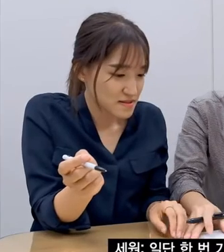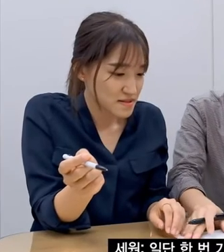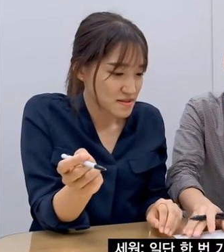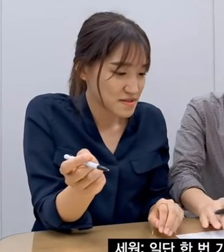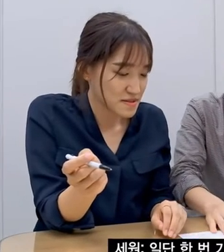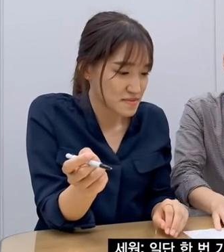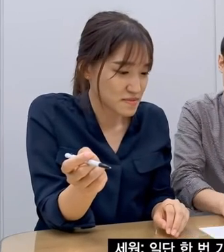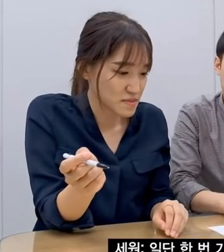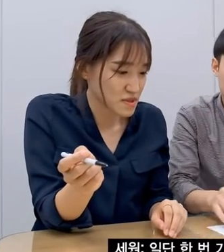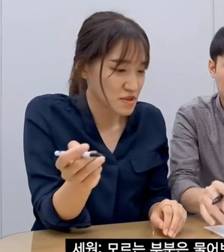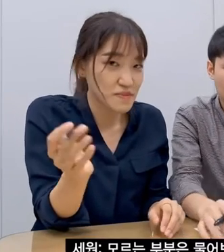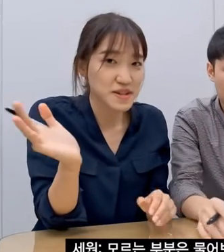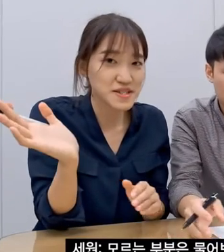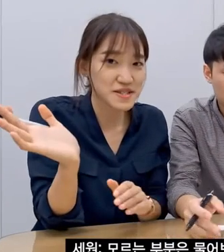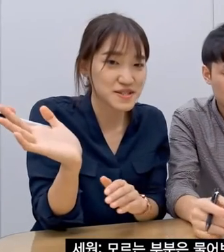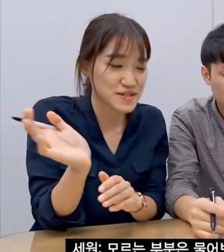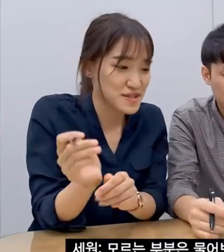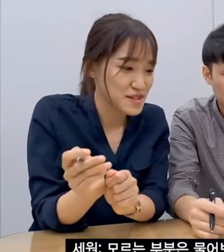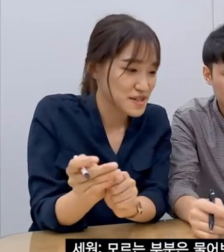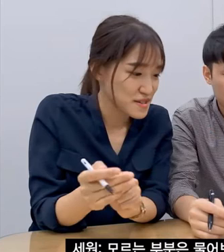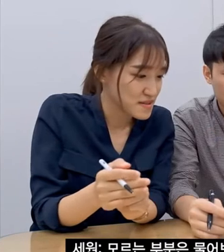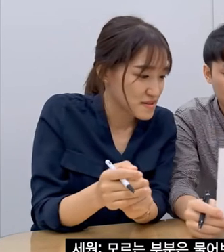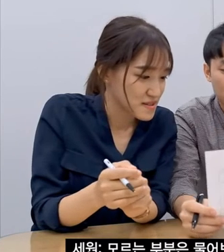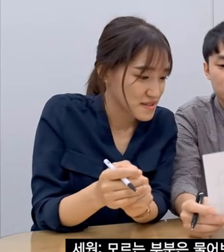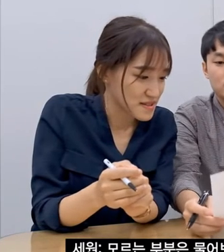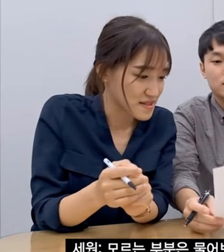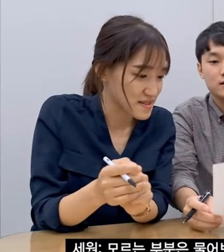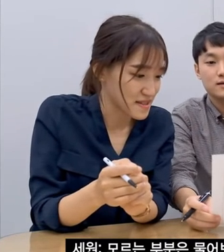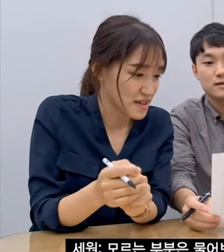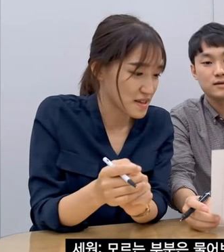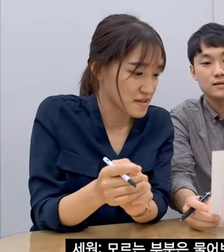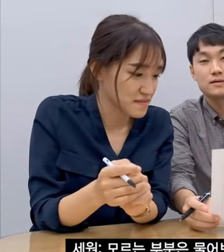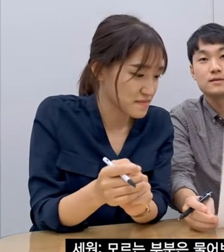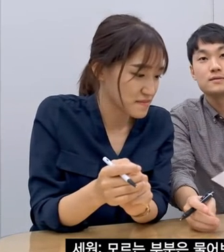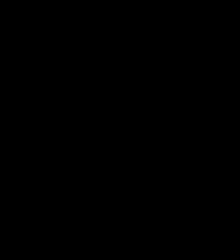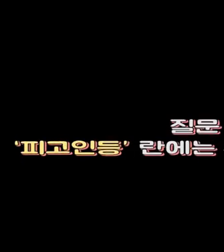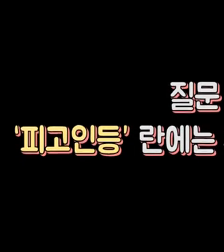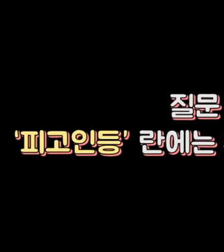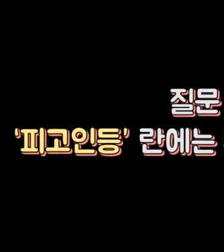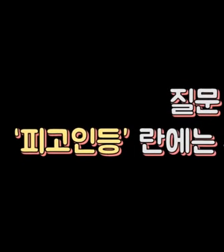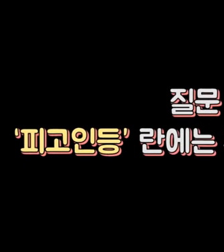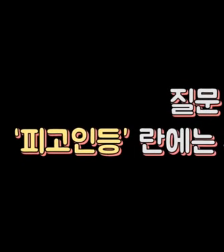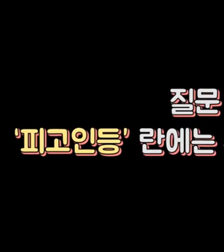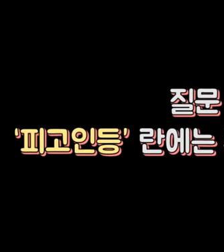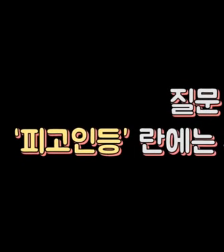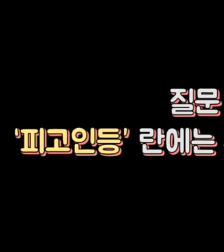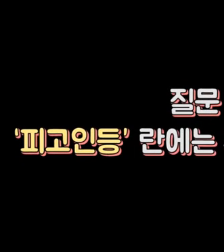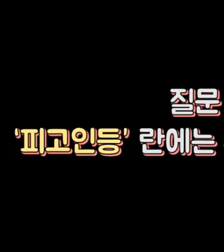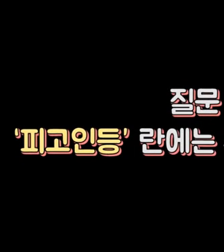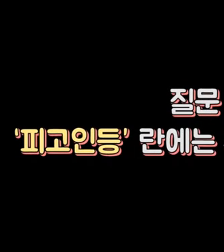일단 한번 가지고 가서 모르는 부분은 물어보도록 하겠습니다. 네.